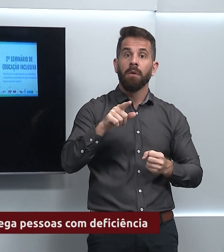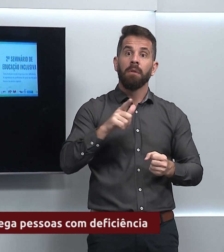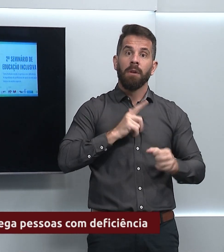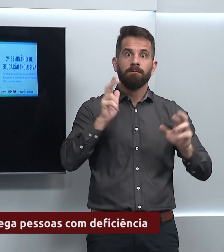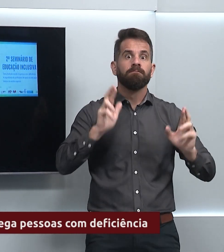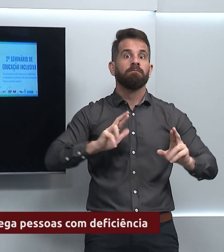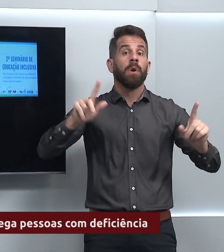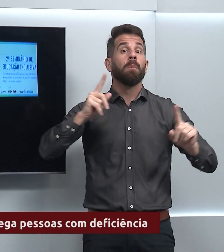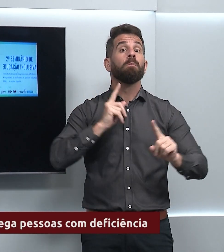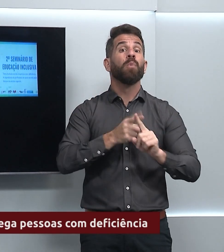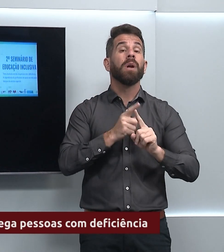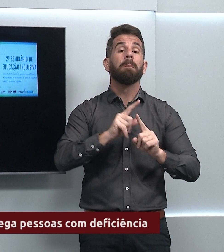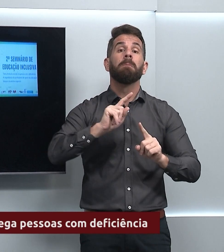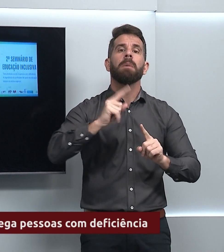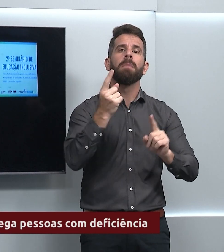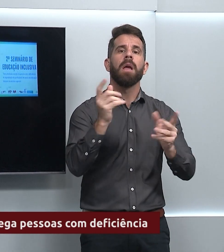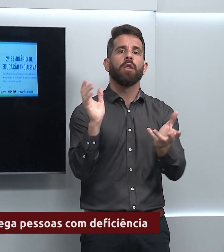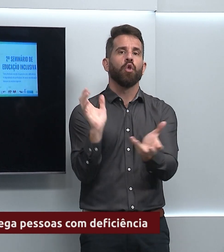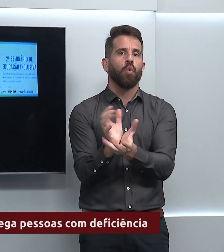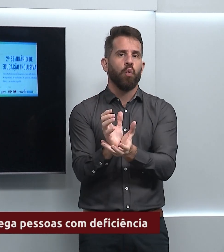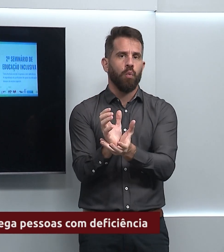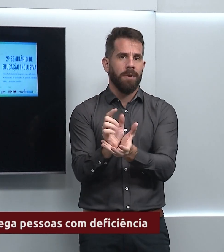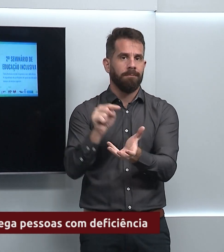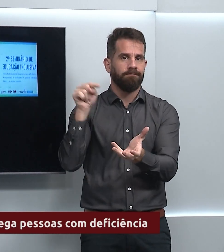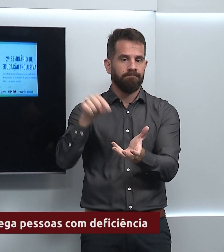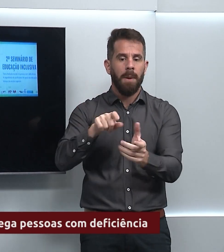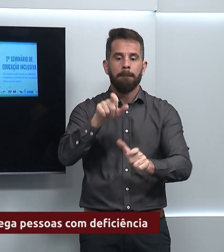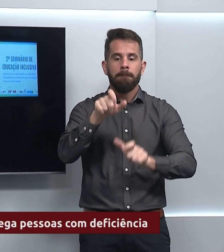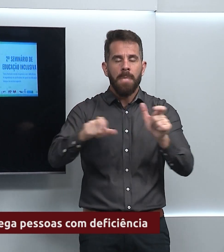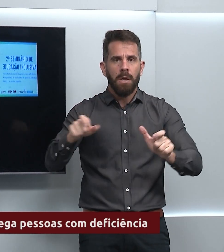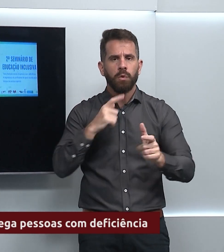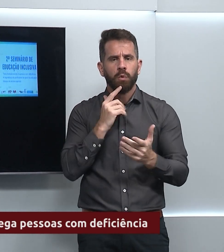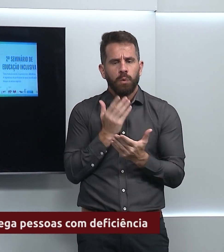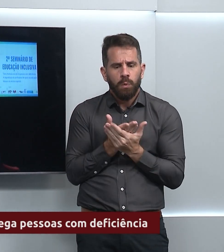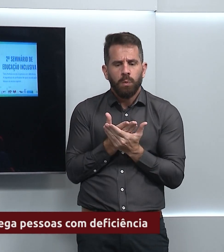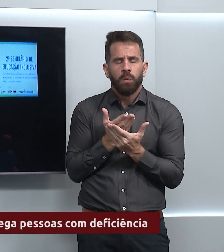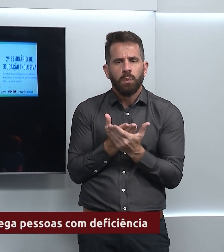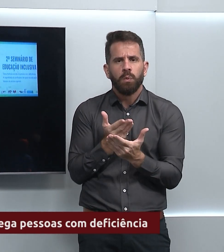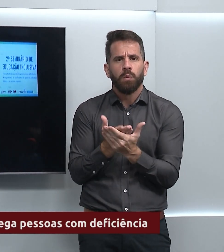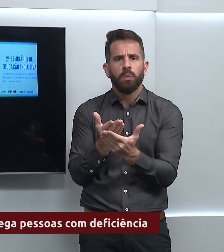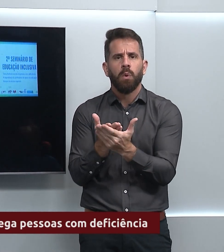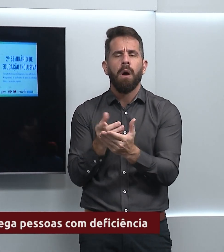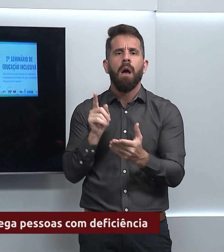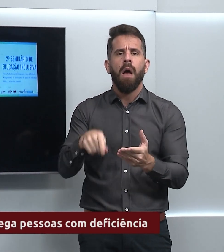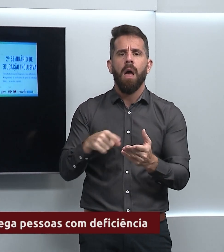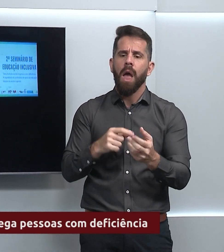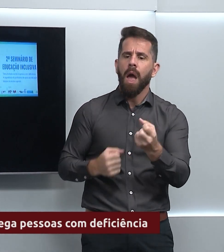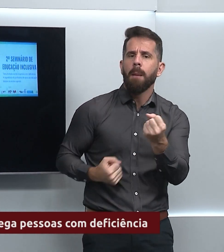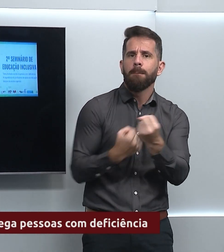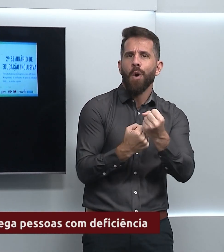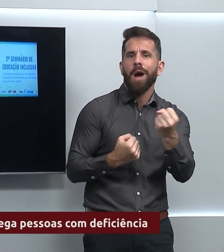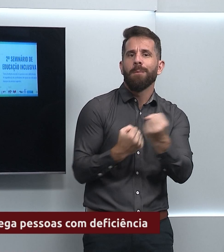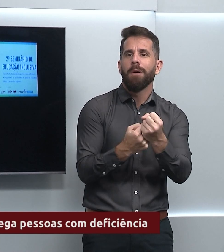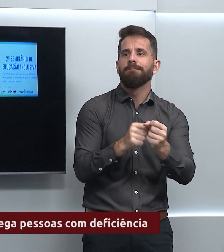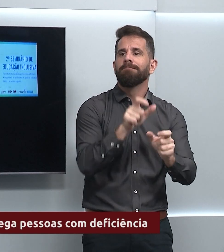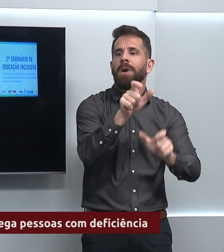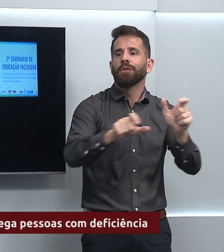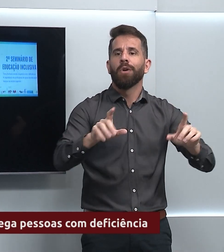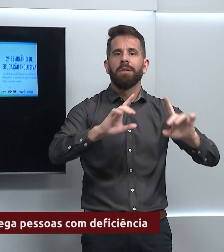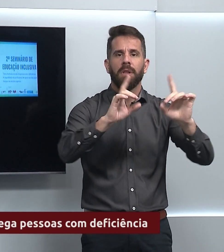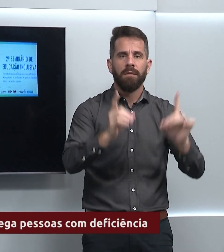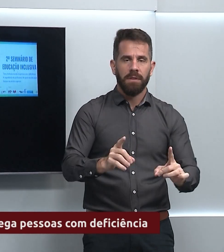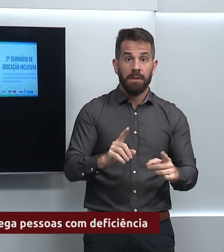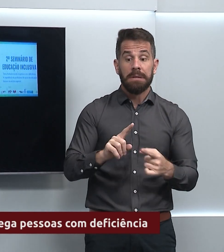turma que será formada no estado de Goiás de consultor de emprego apoiado. E segundo, que nós